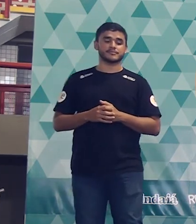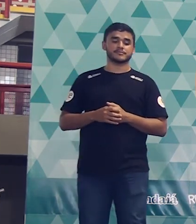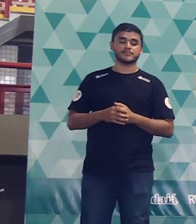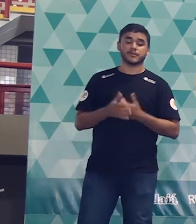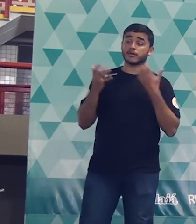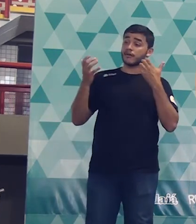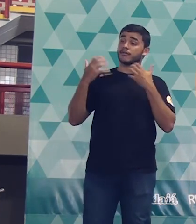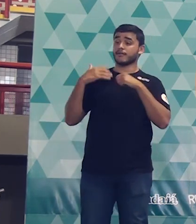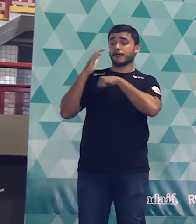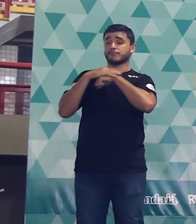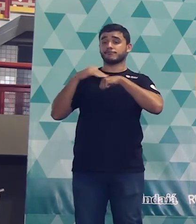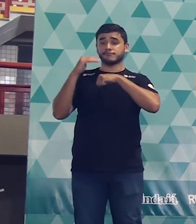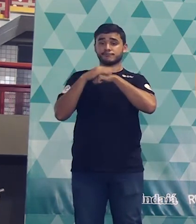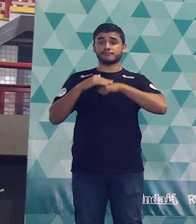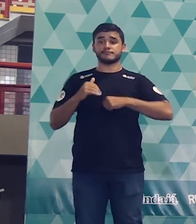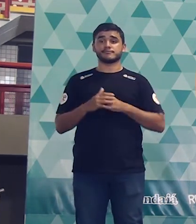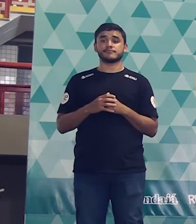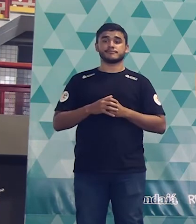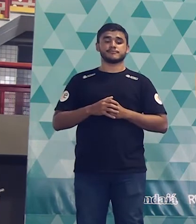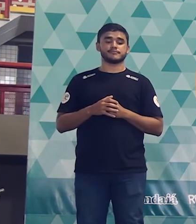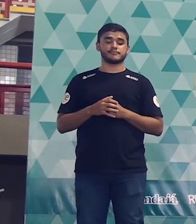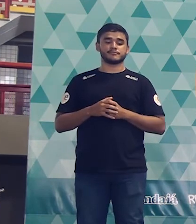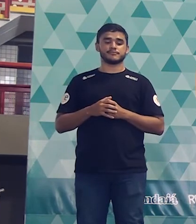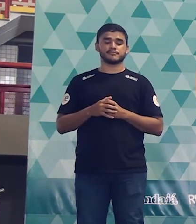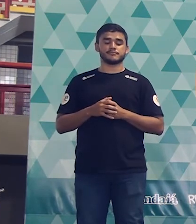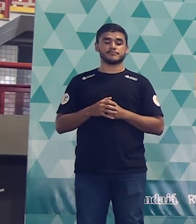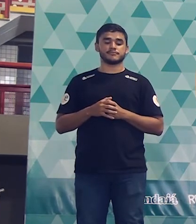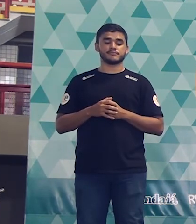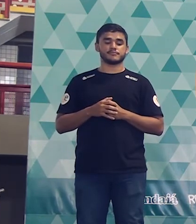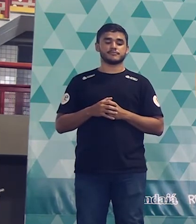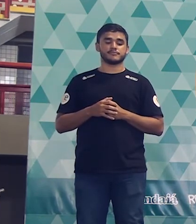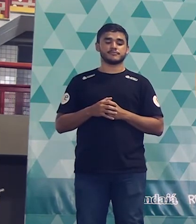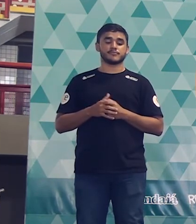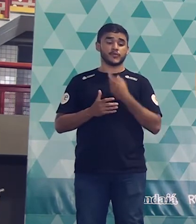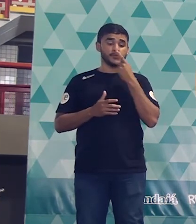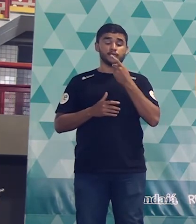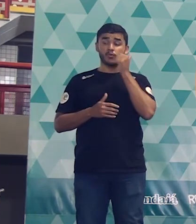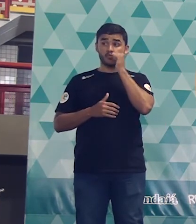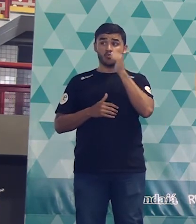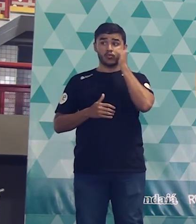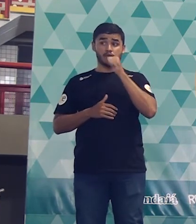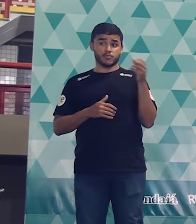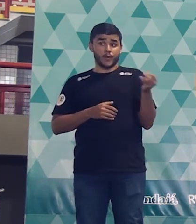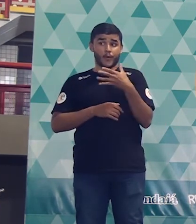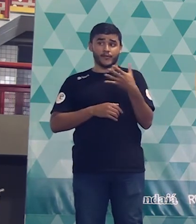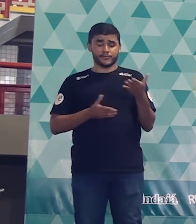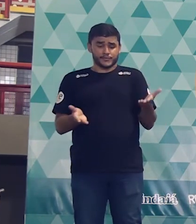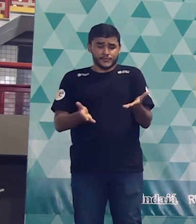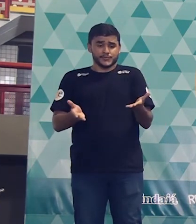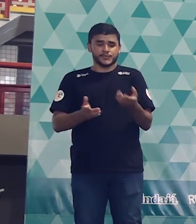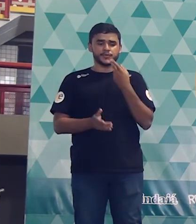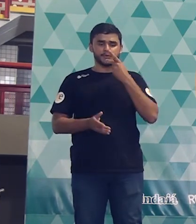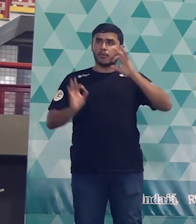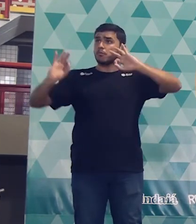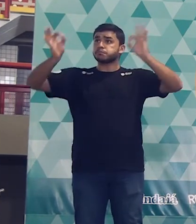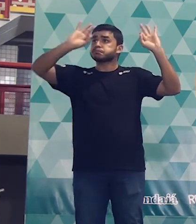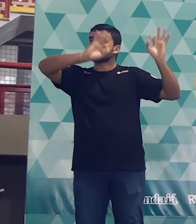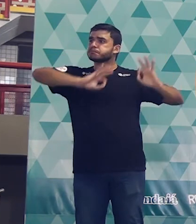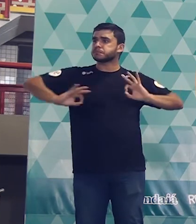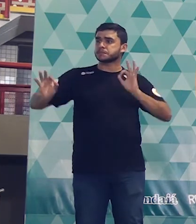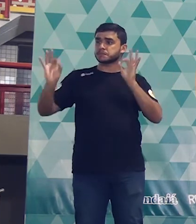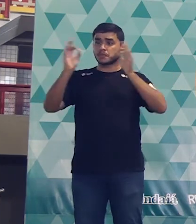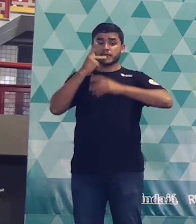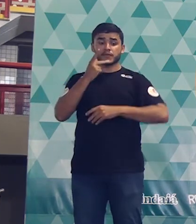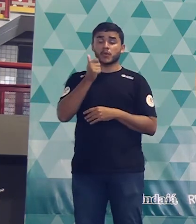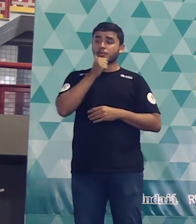para ter carinho, né? O menino, essa mulher moderna aí, certo? O que nós podemos inferir? Que a